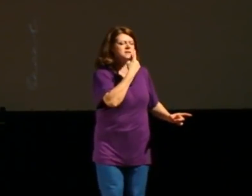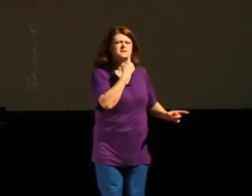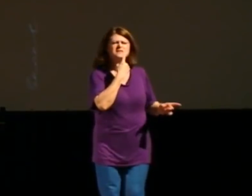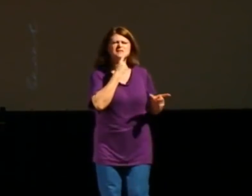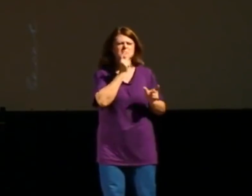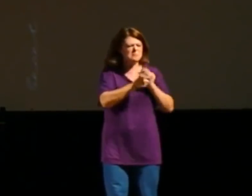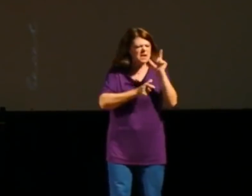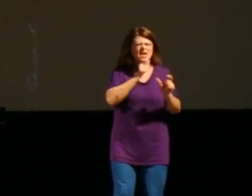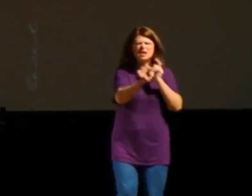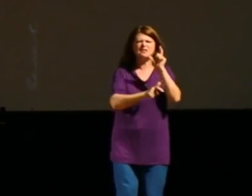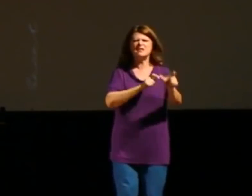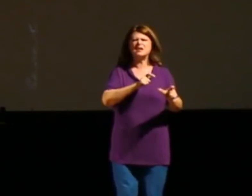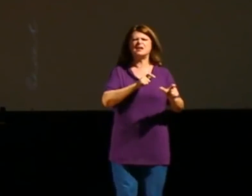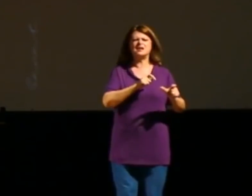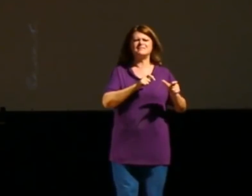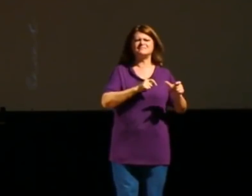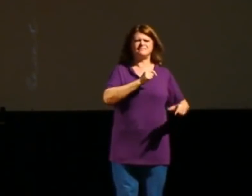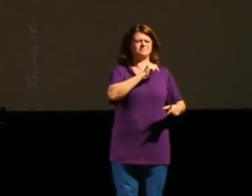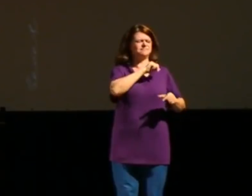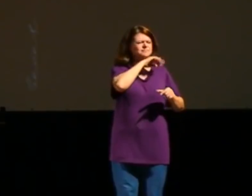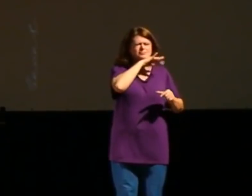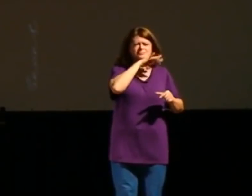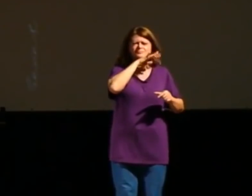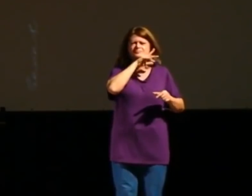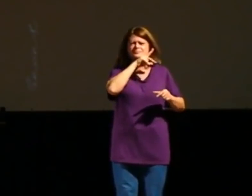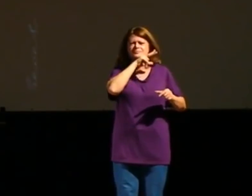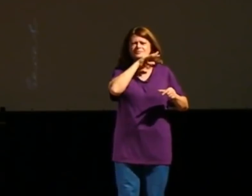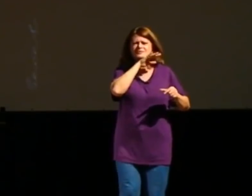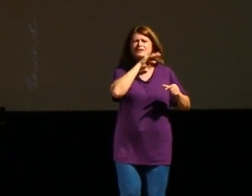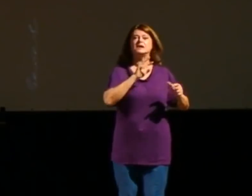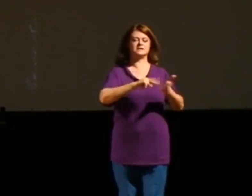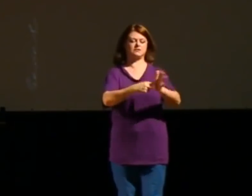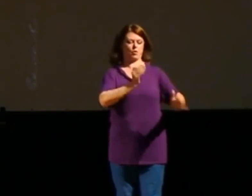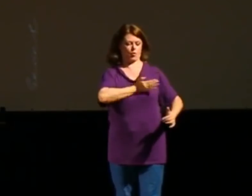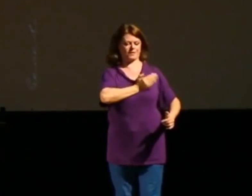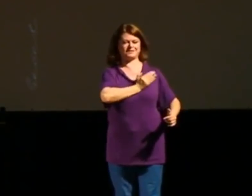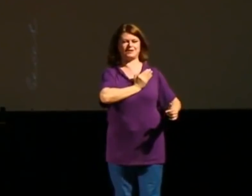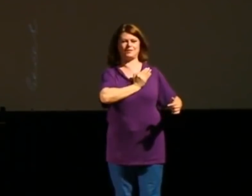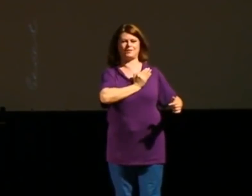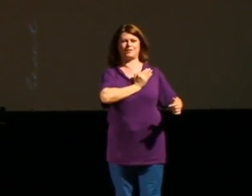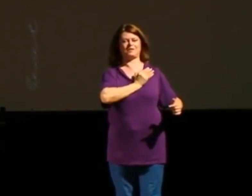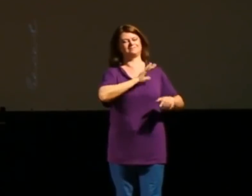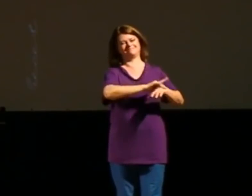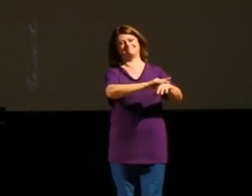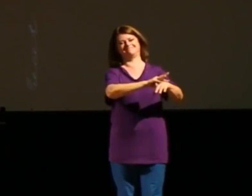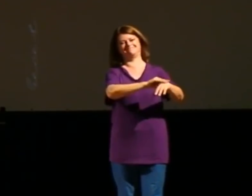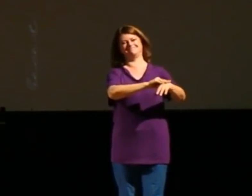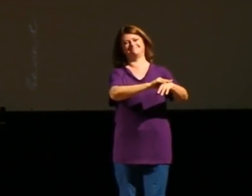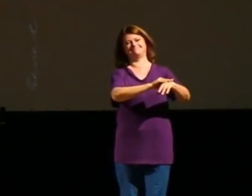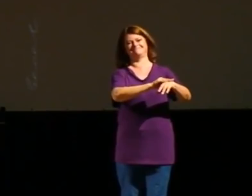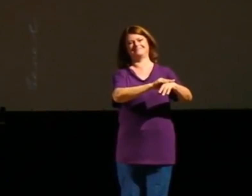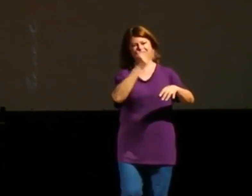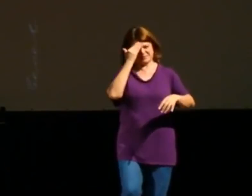de palavra frívola? Porque o coração dele é doente. E a boca fala do que está cheio o quê, gente?